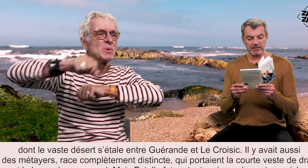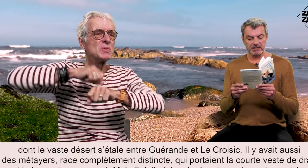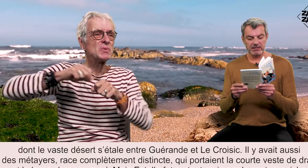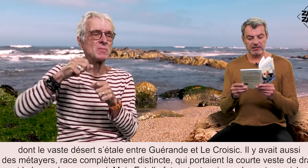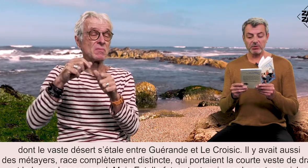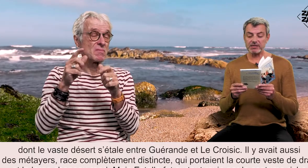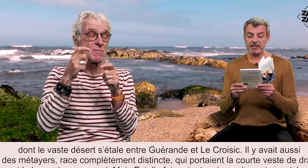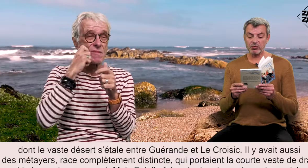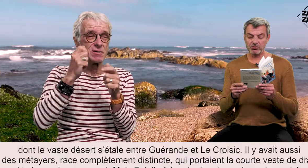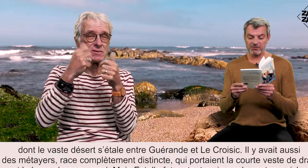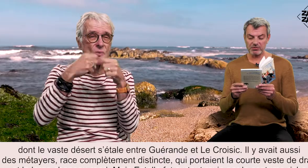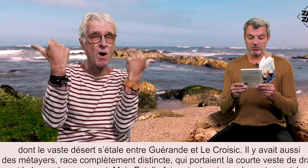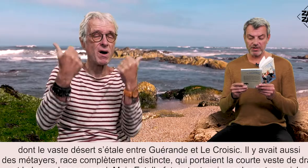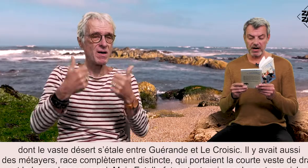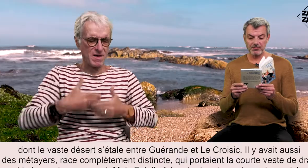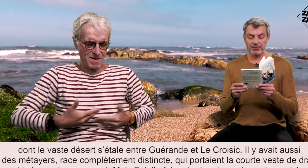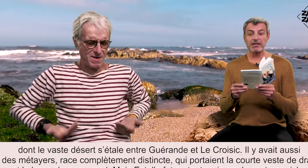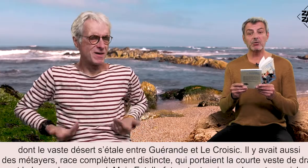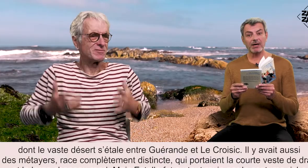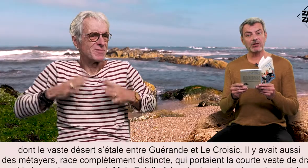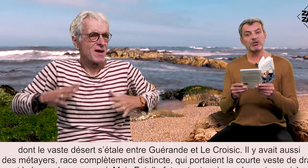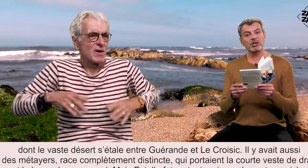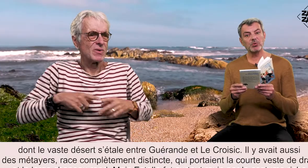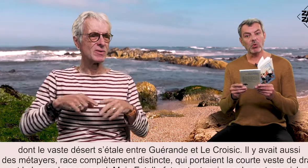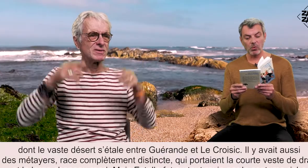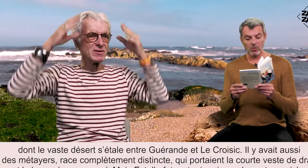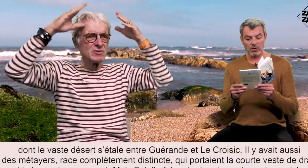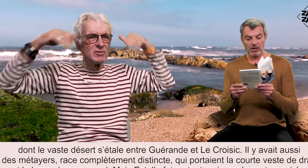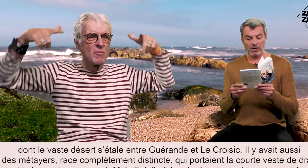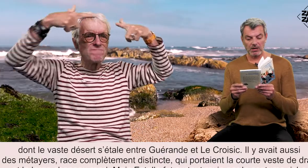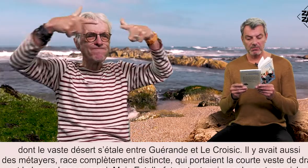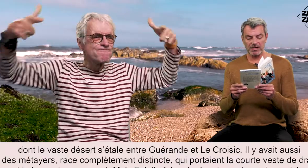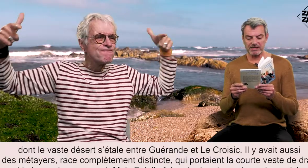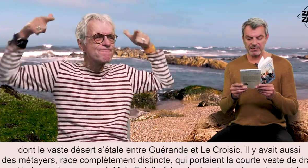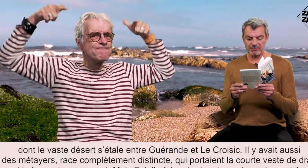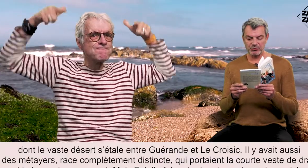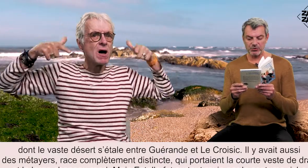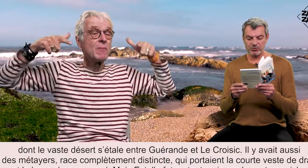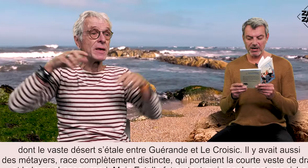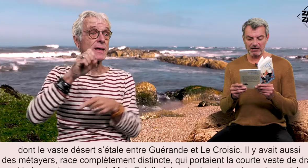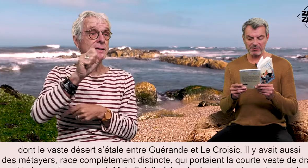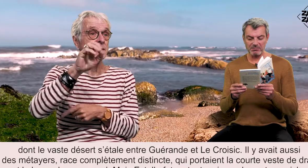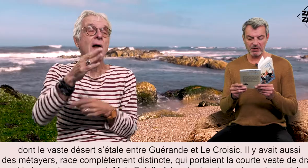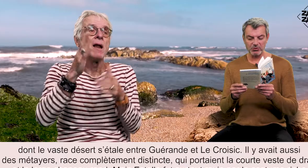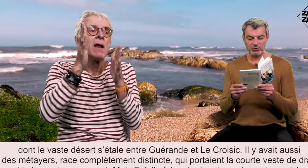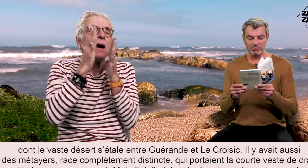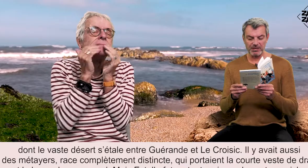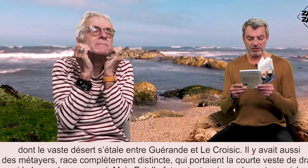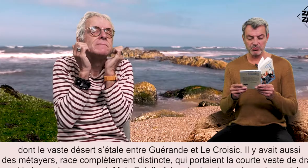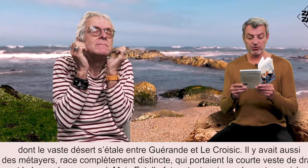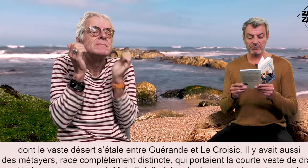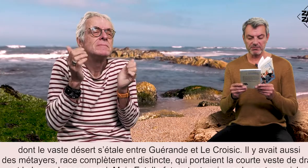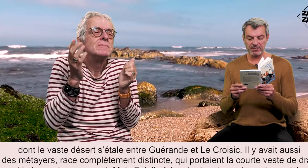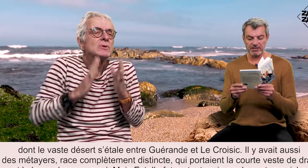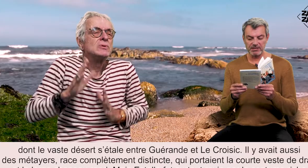distinctes, qui portaient la courte veste de drap et le large chapeau rond. Mais Estelle fut surtout ravie par le costume